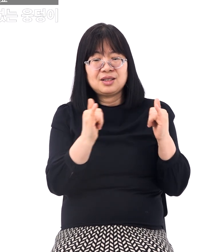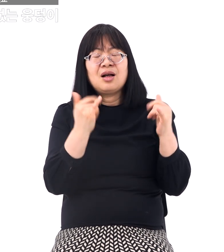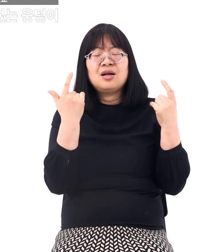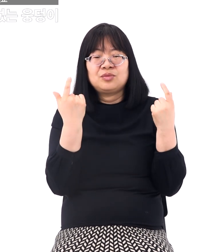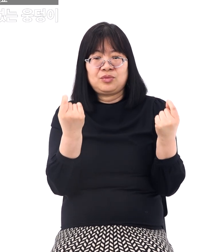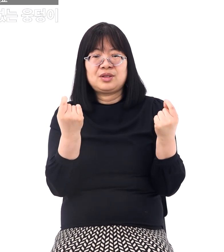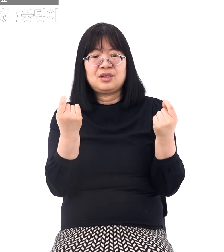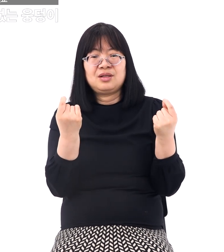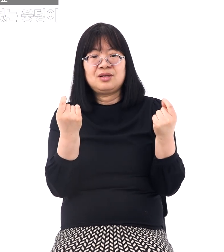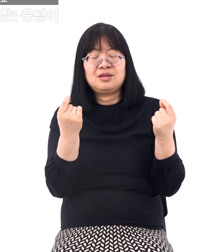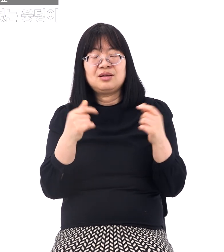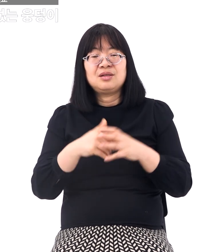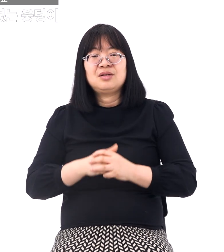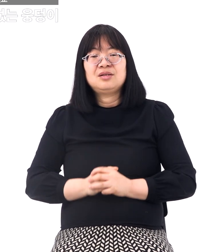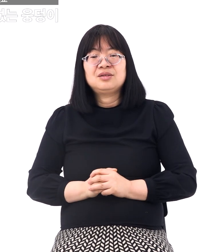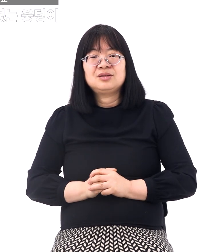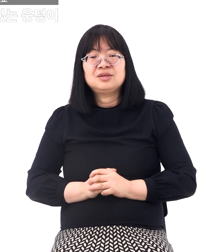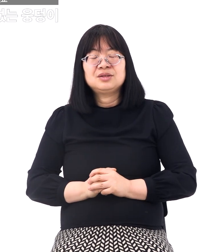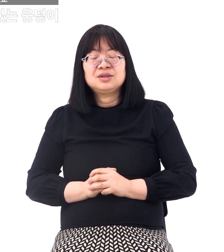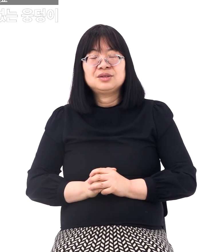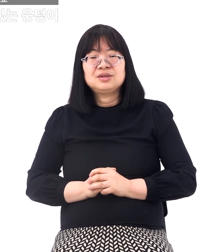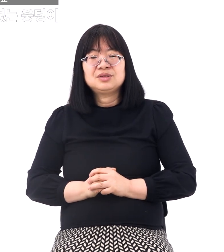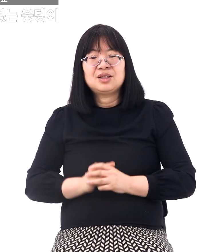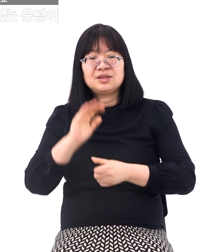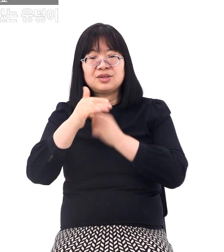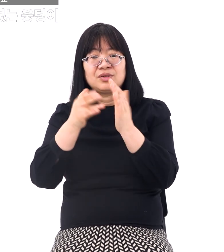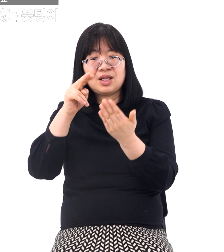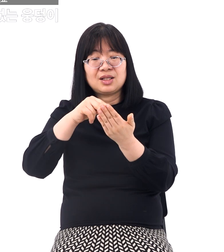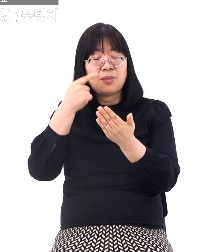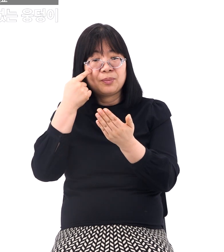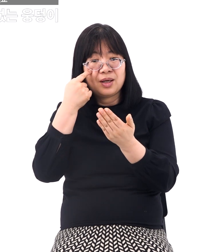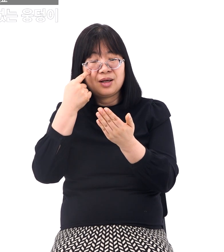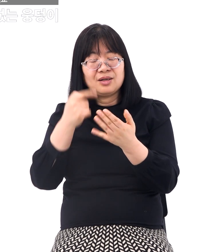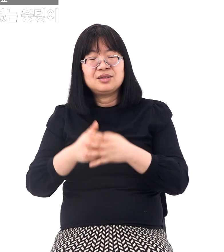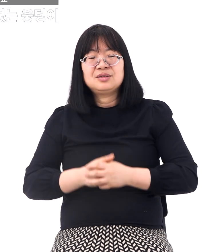다를 바가 없어요. 자, 이제 성경을 보십시다.